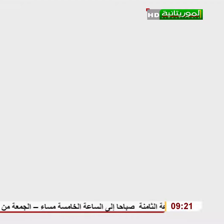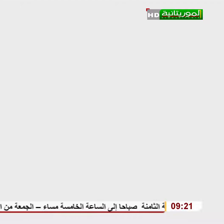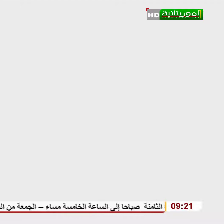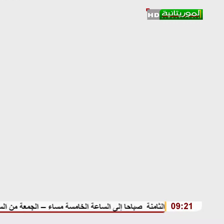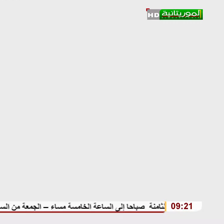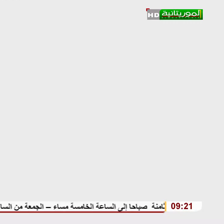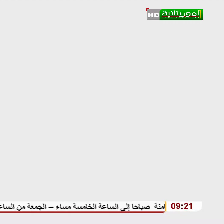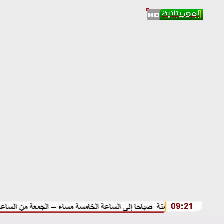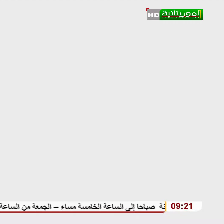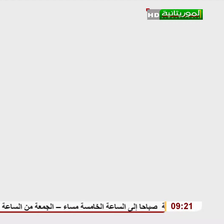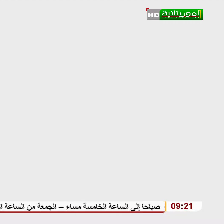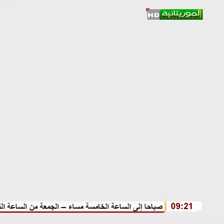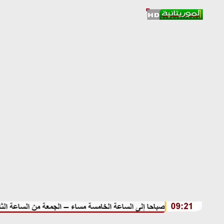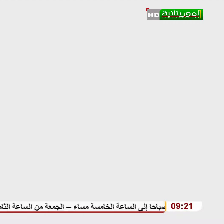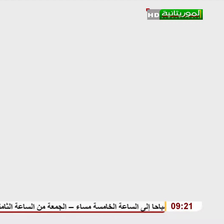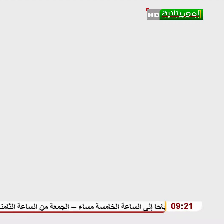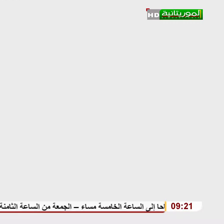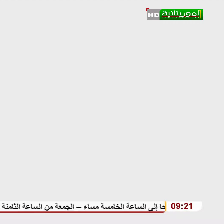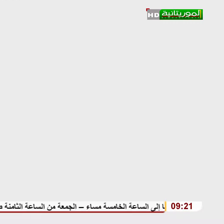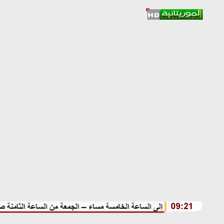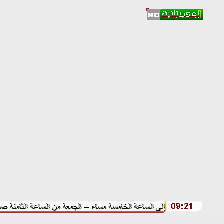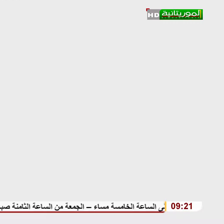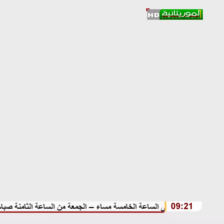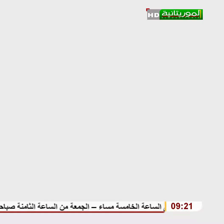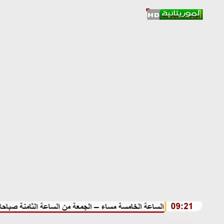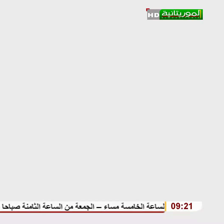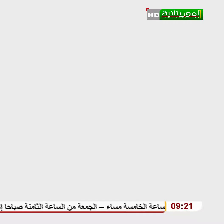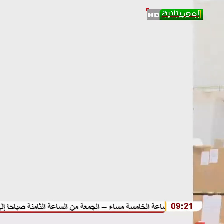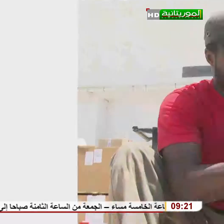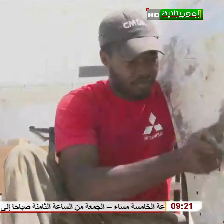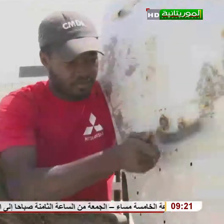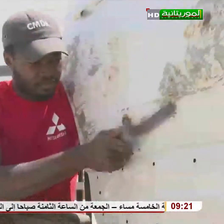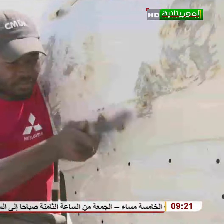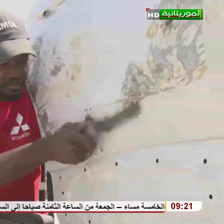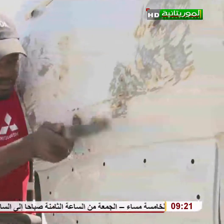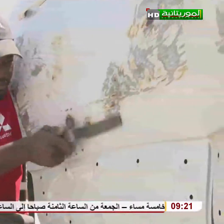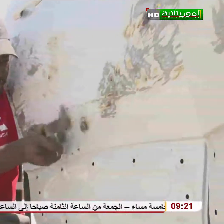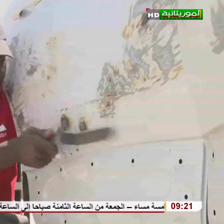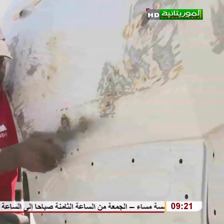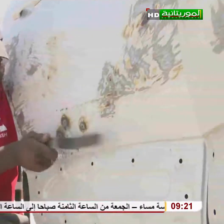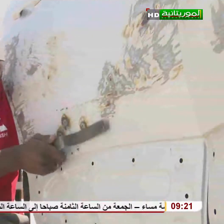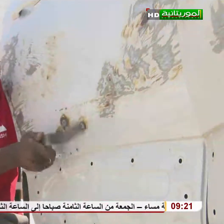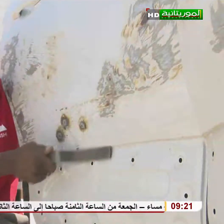على الإحساس بالألم. نتابع التقرير التالي ونعود.